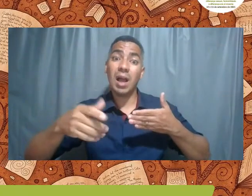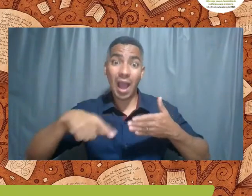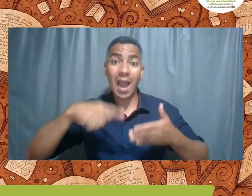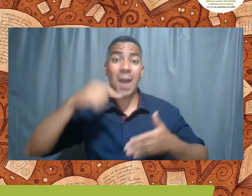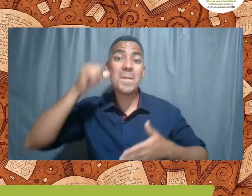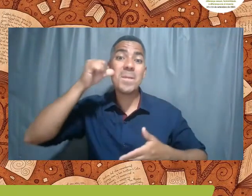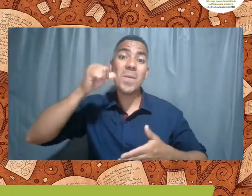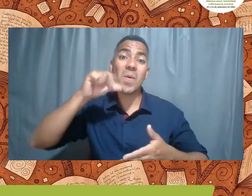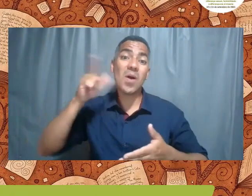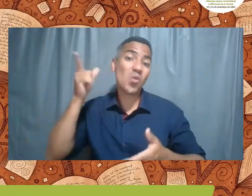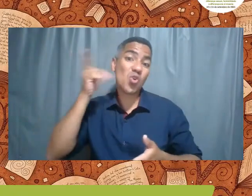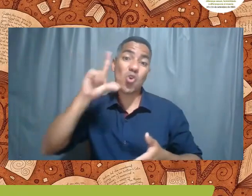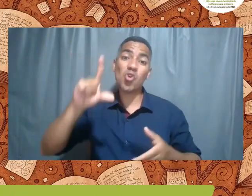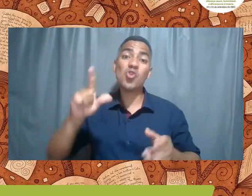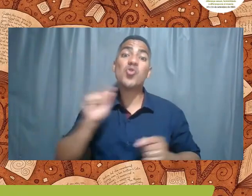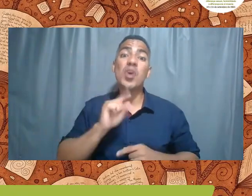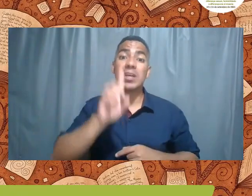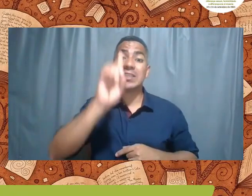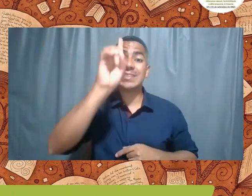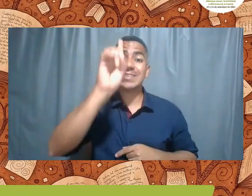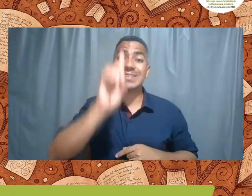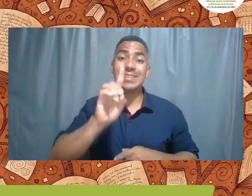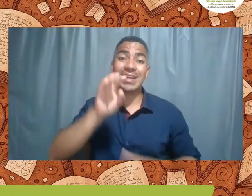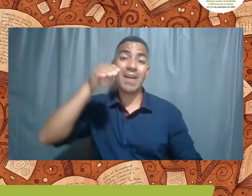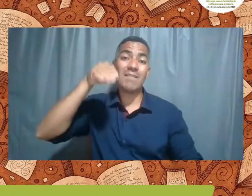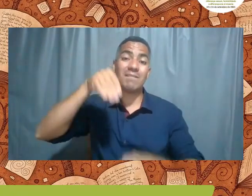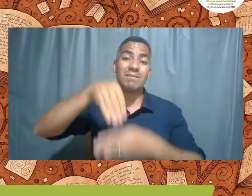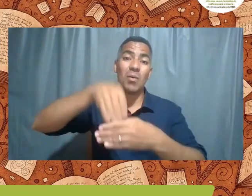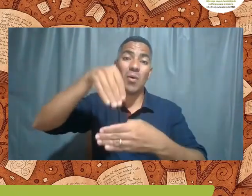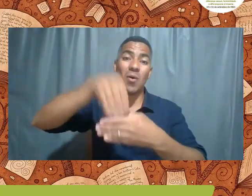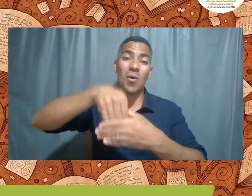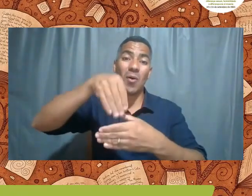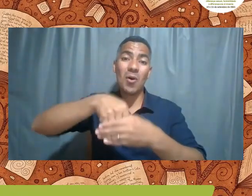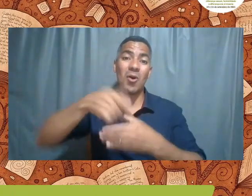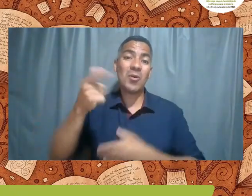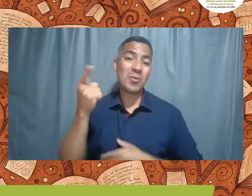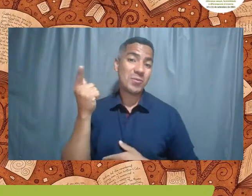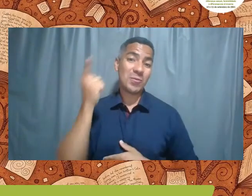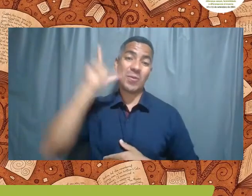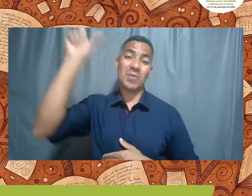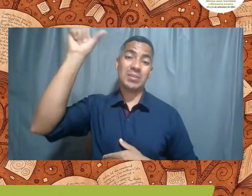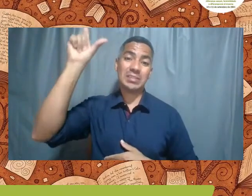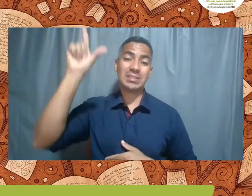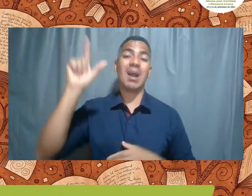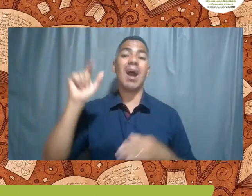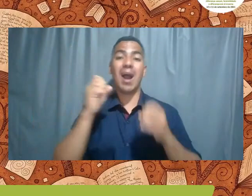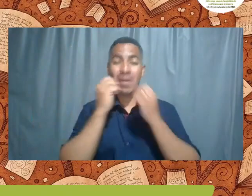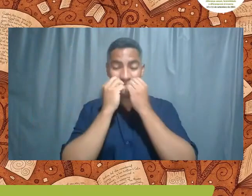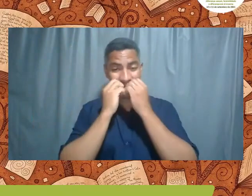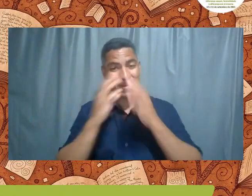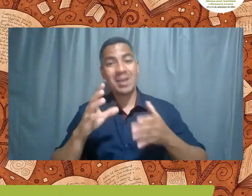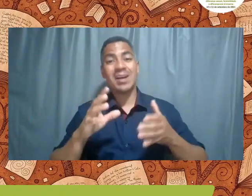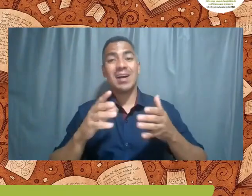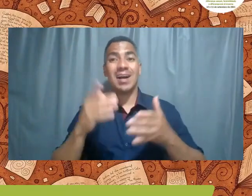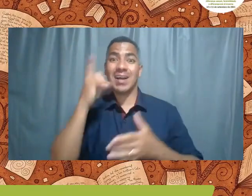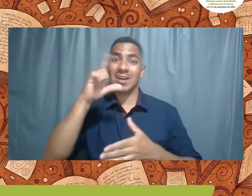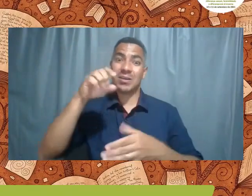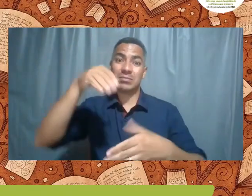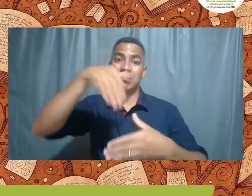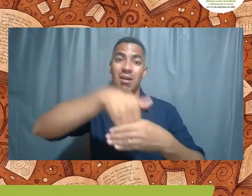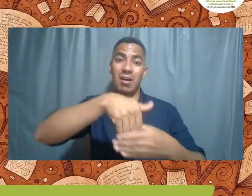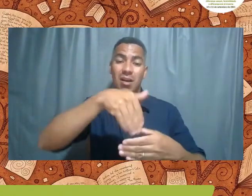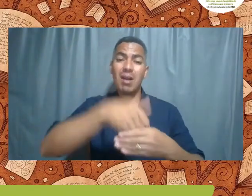elas demandavam serem reconhecidas como cidadãs de corpo inteiro, que poderiam